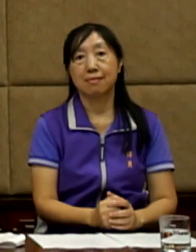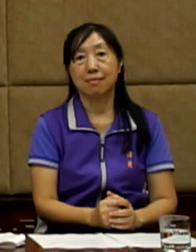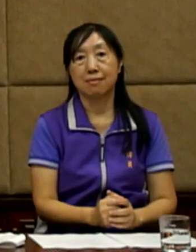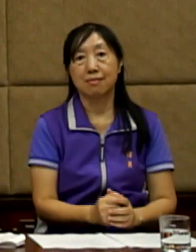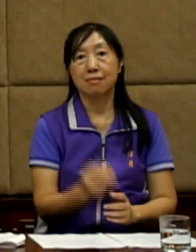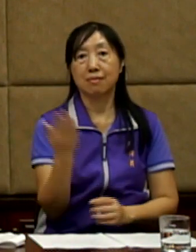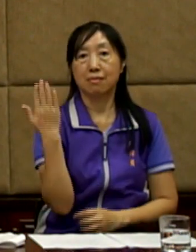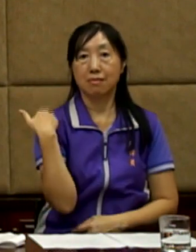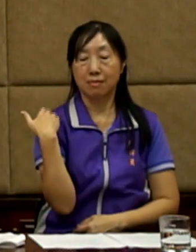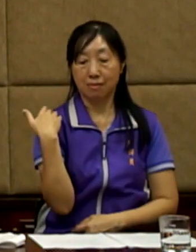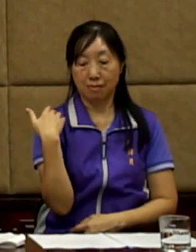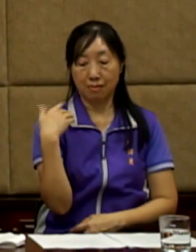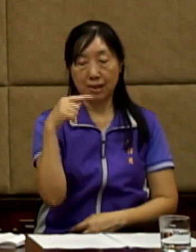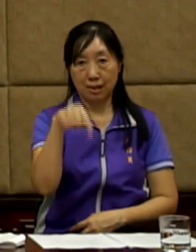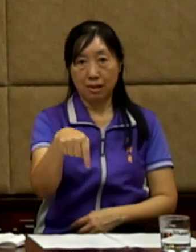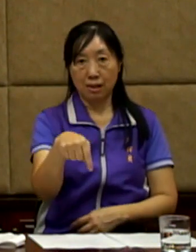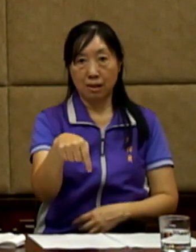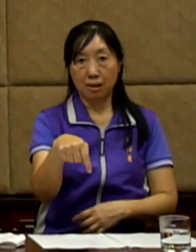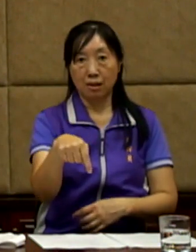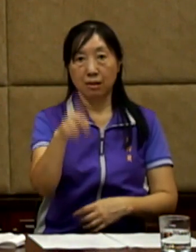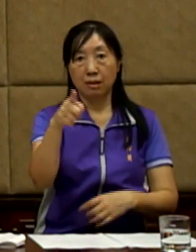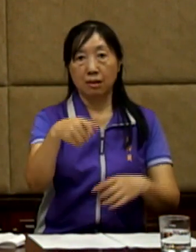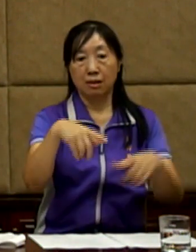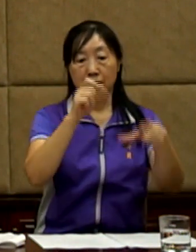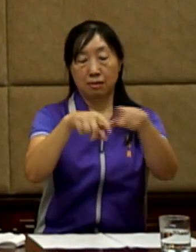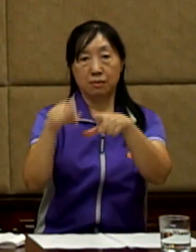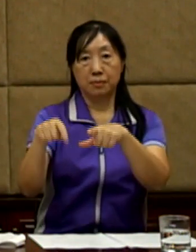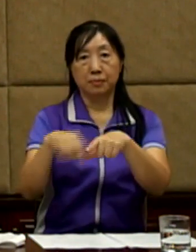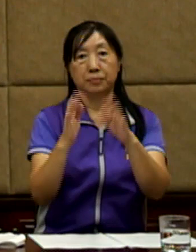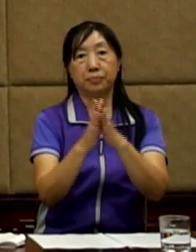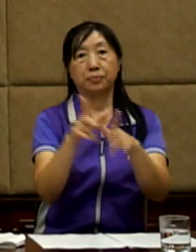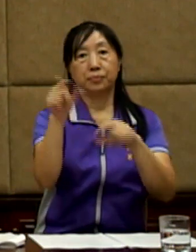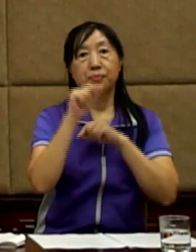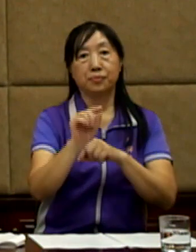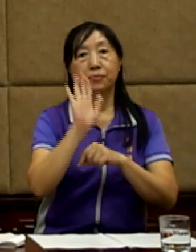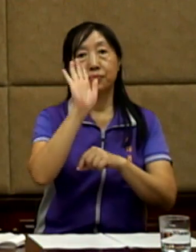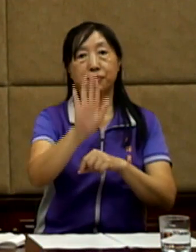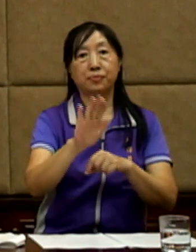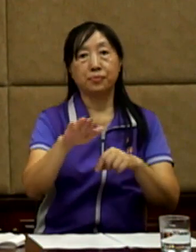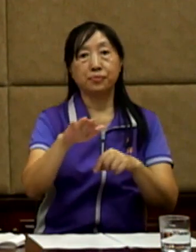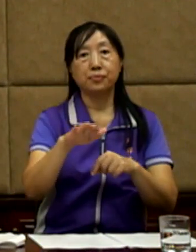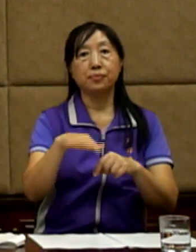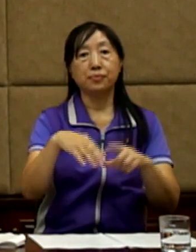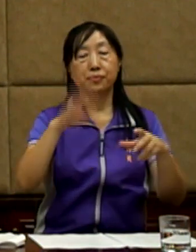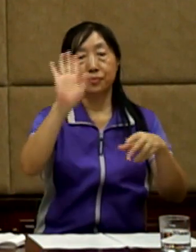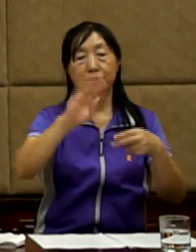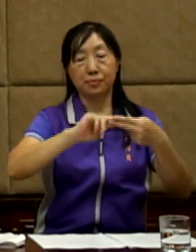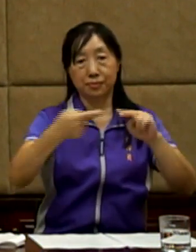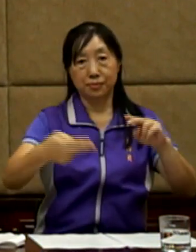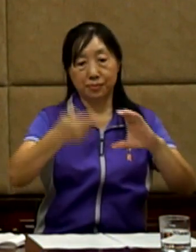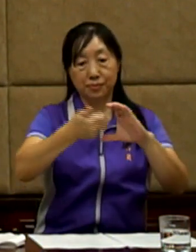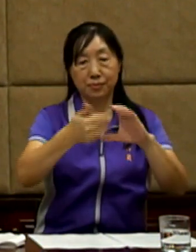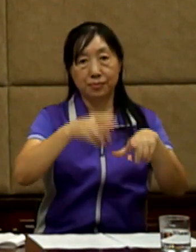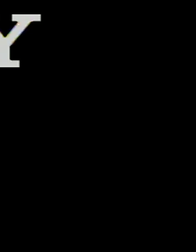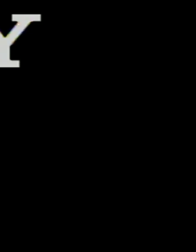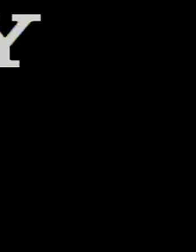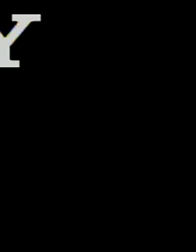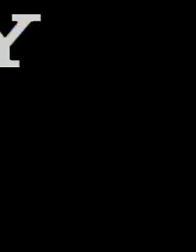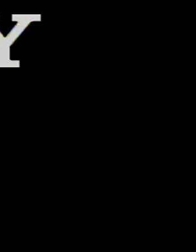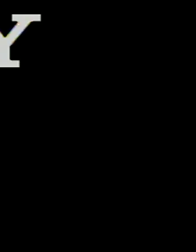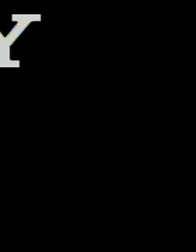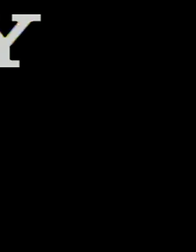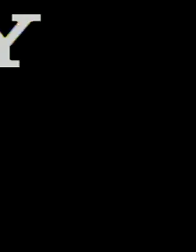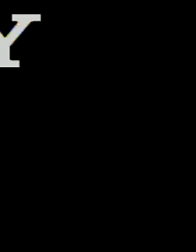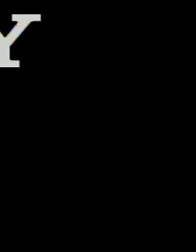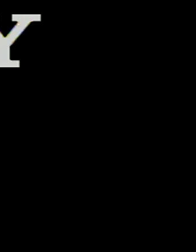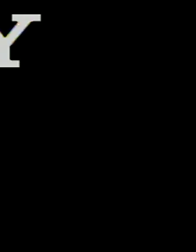以前那个这些业者按照油管法37条第一项订定的那个上下架规章哦，各个和系统